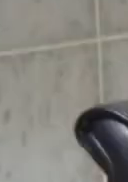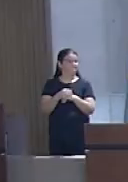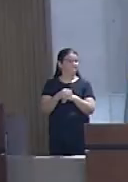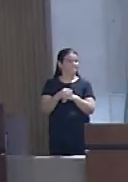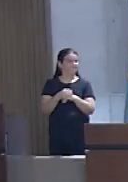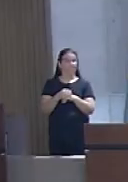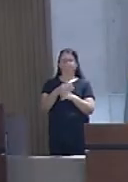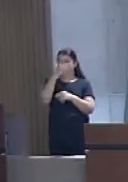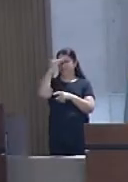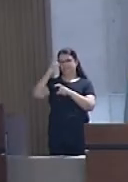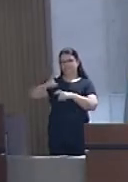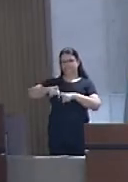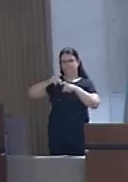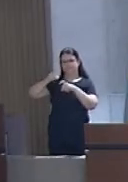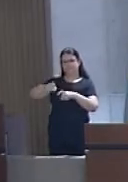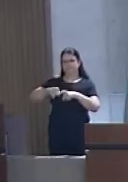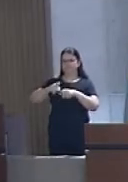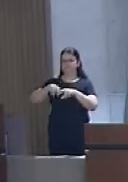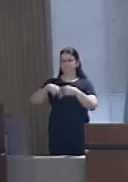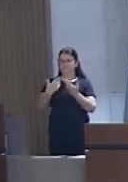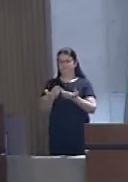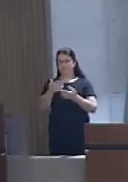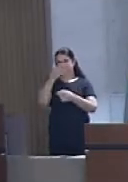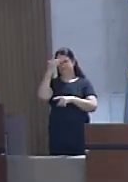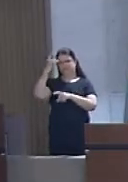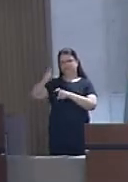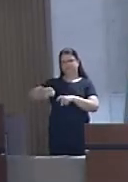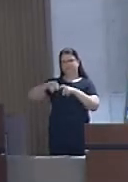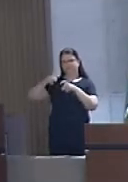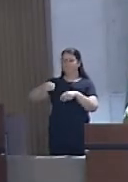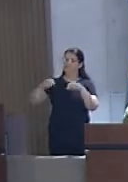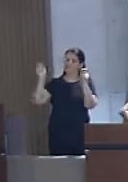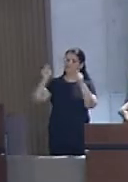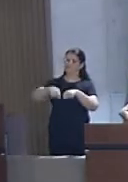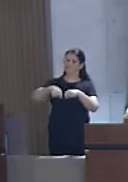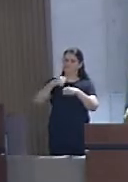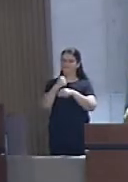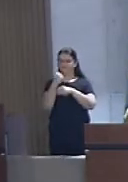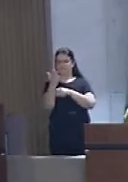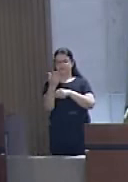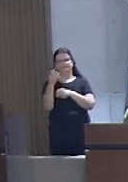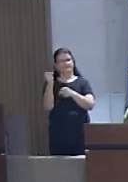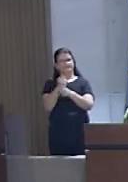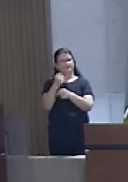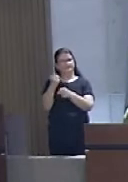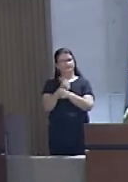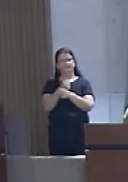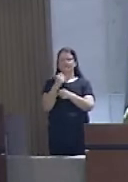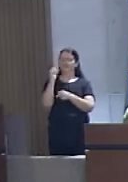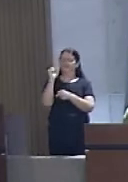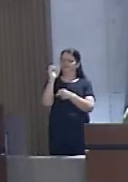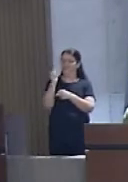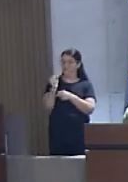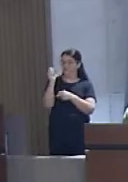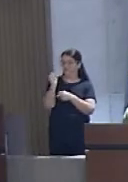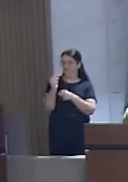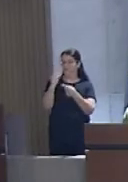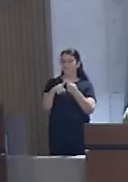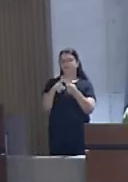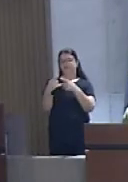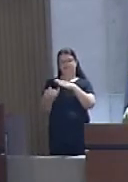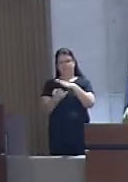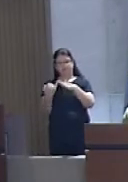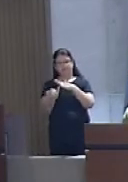que os agricultores, pelo menos os agricultores, pudessem estar fora dessa reforma da Previdência. E essa instituição